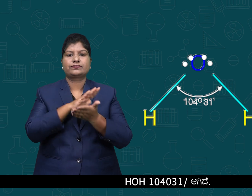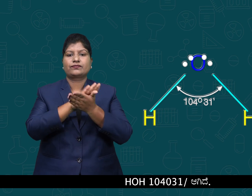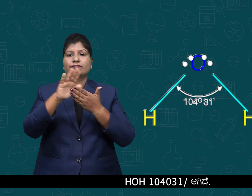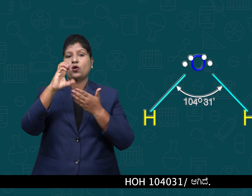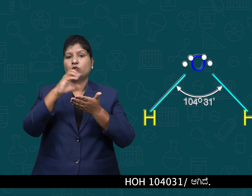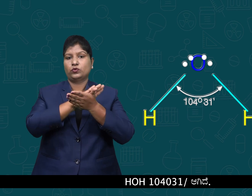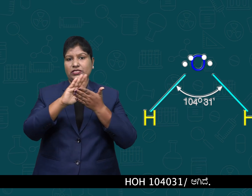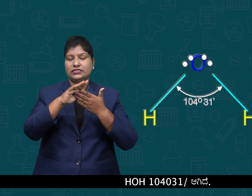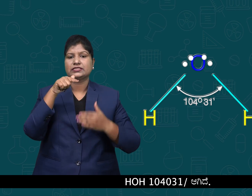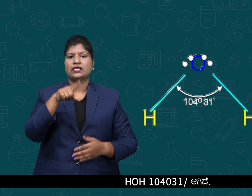HOH